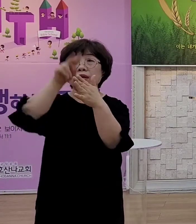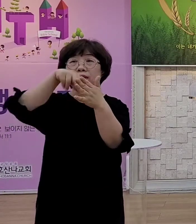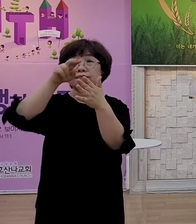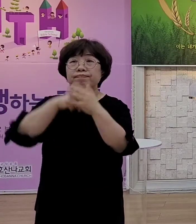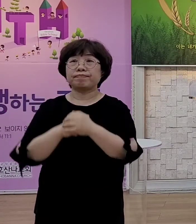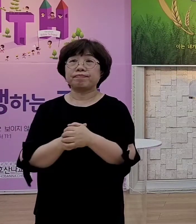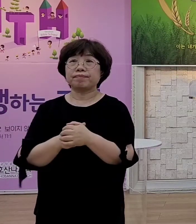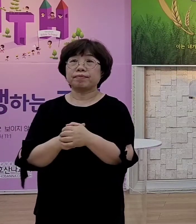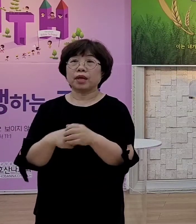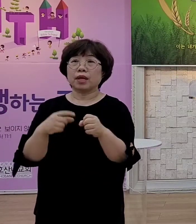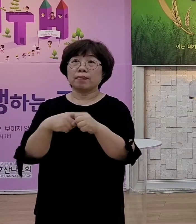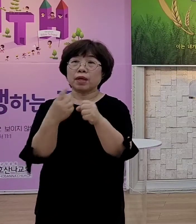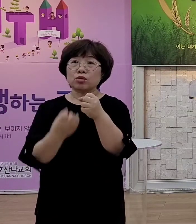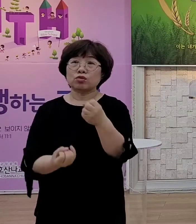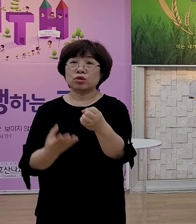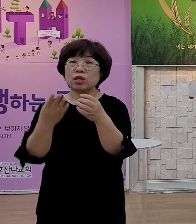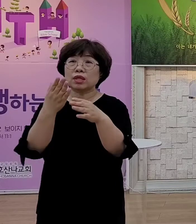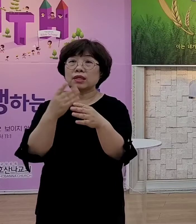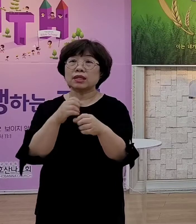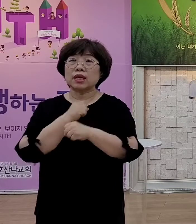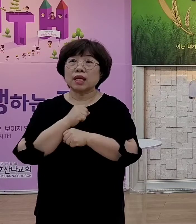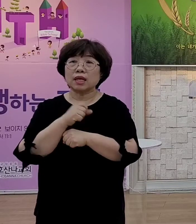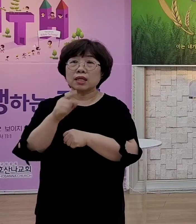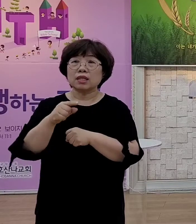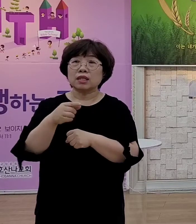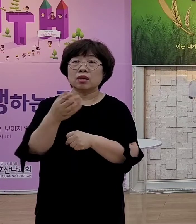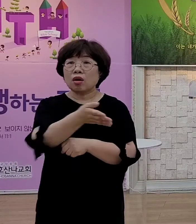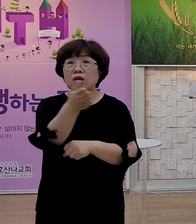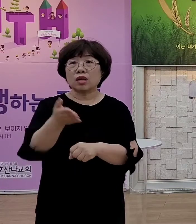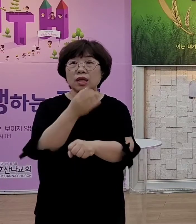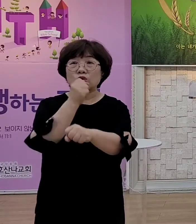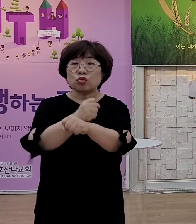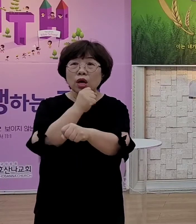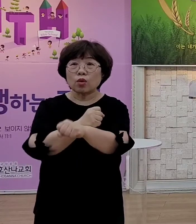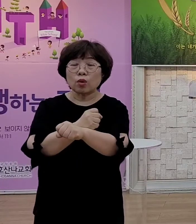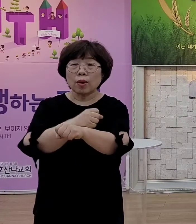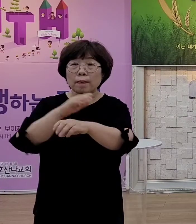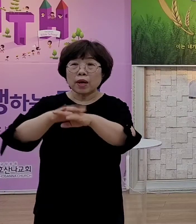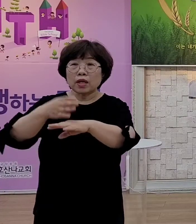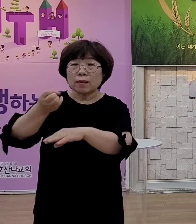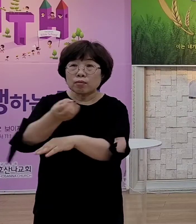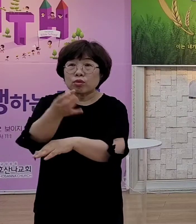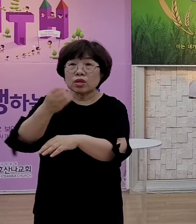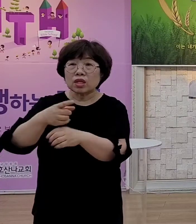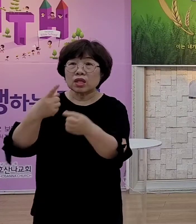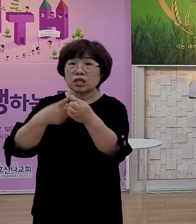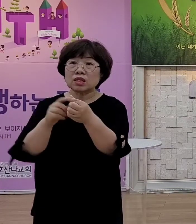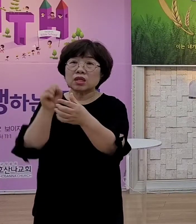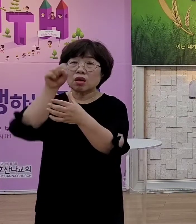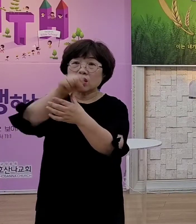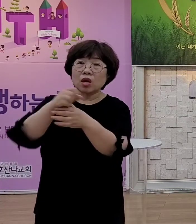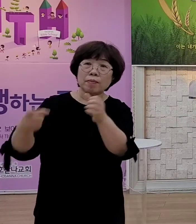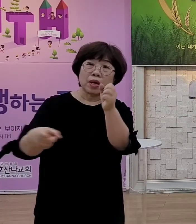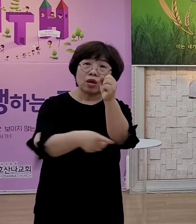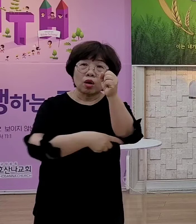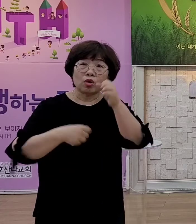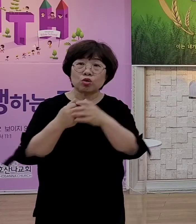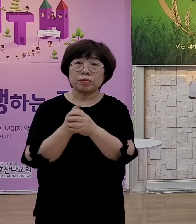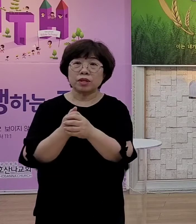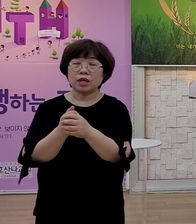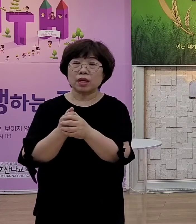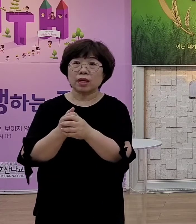같이 읽어보겠습니다. 시작. 맥추절을 지키라. 이는 내가 수고하여 밭에 뿌린 것에 첫